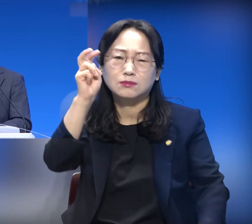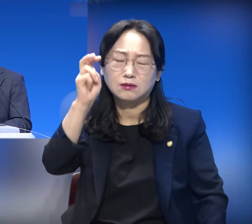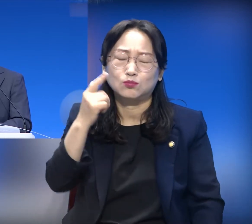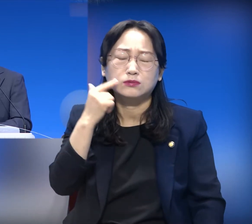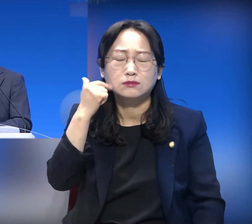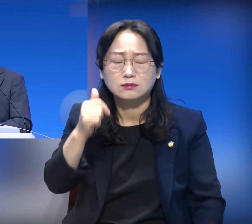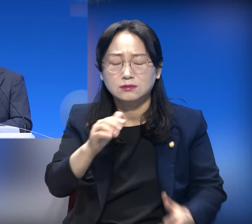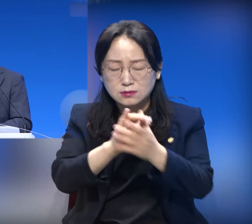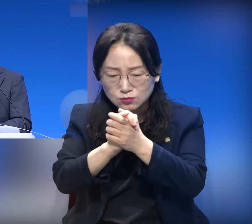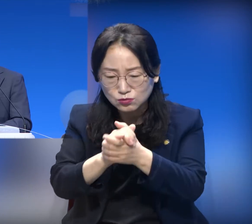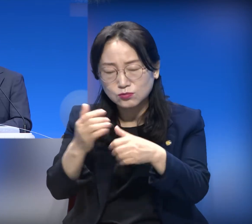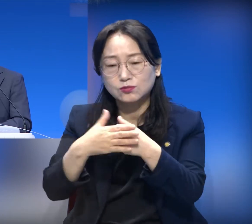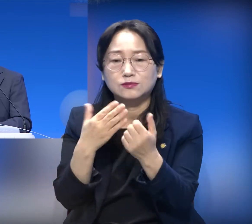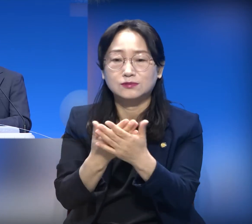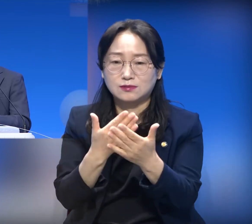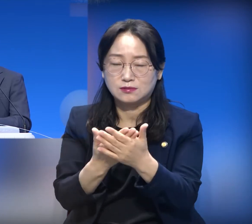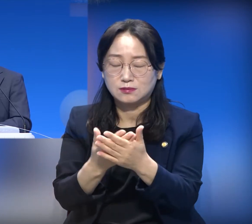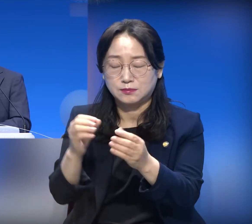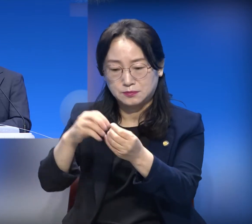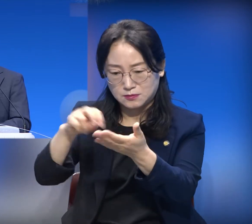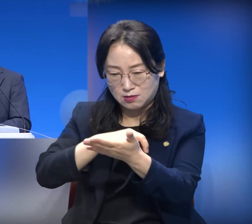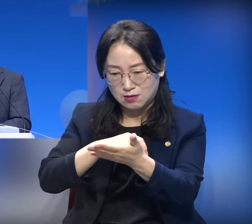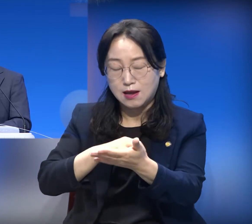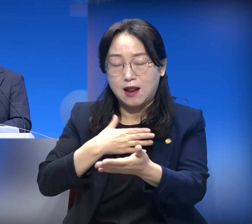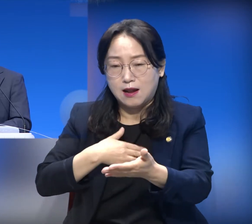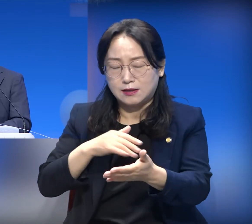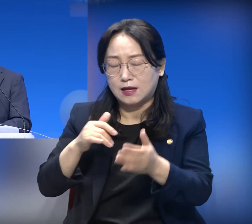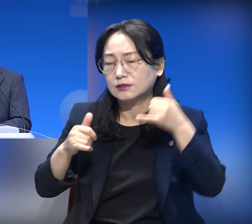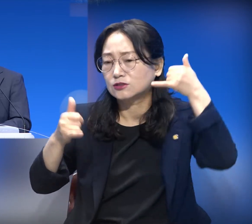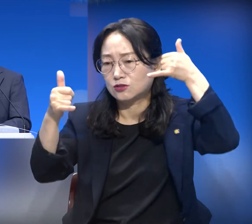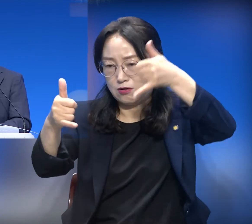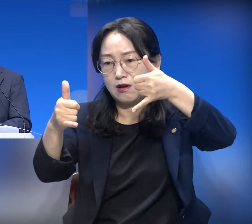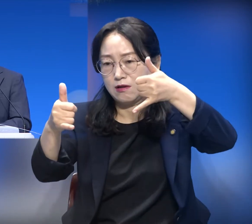주세요. 그래서 제가 전화 드렸더니